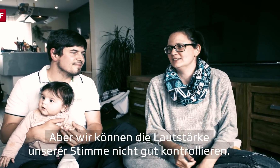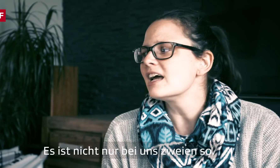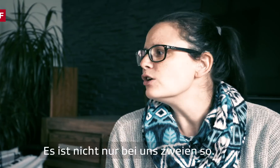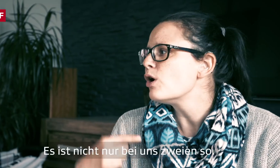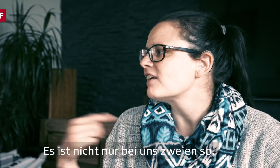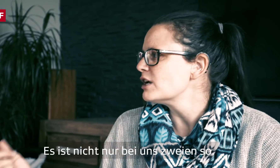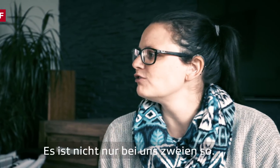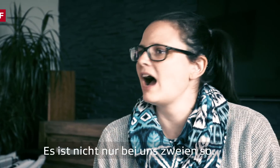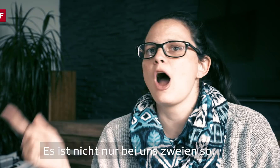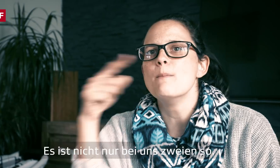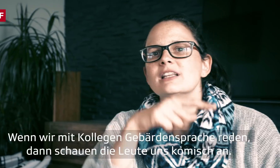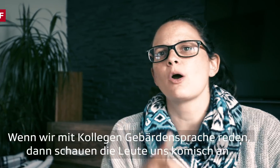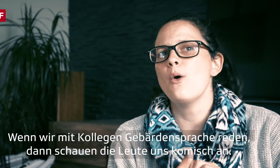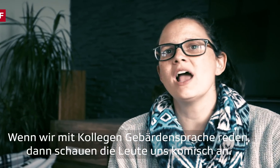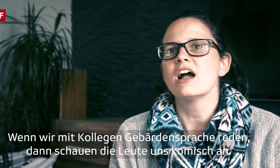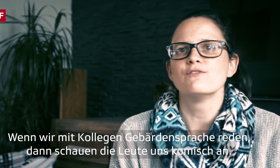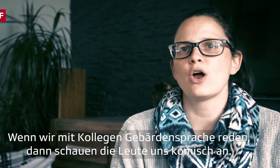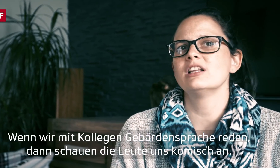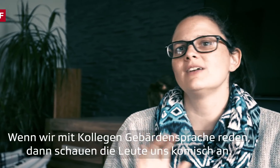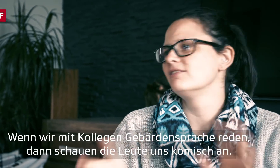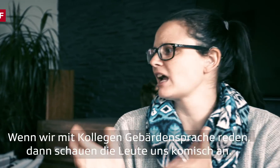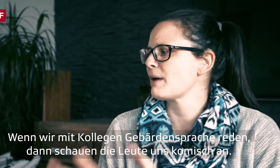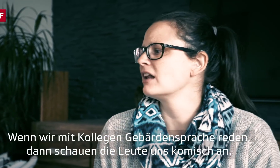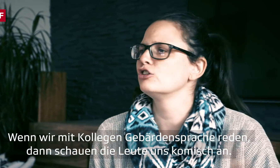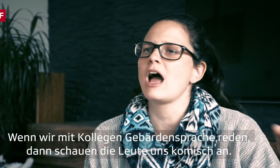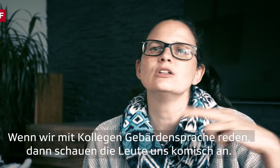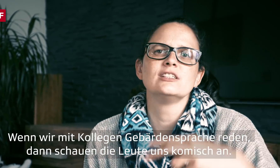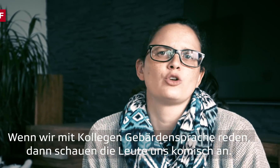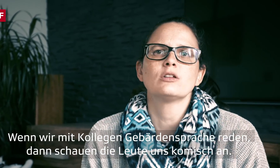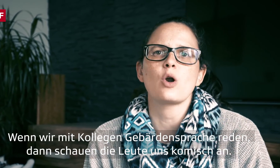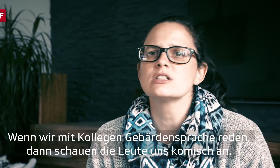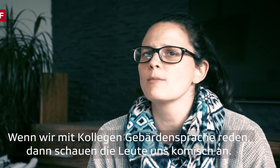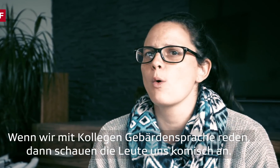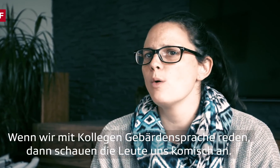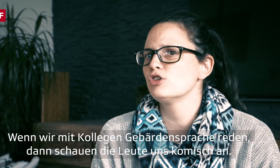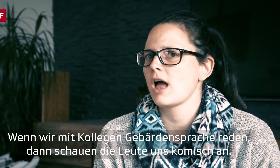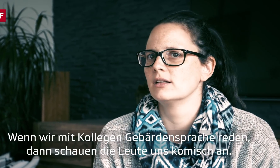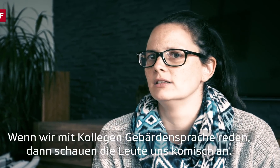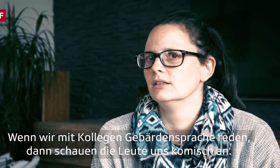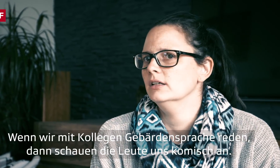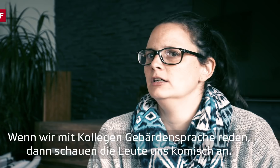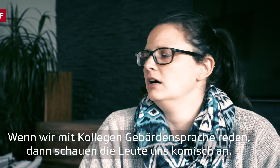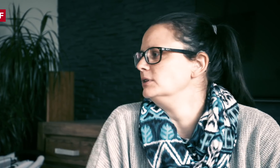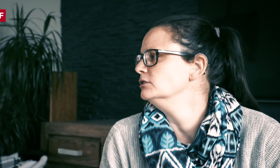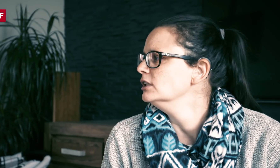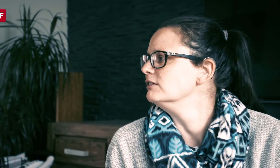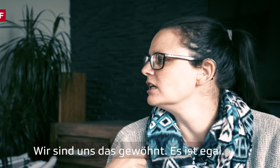Nicht nur ich, weil auch mit den Kollegen, Freunden, wenn ich gebärdlich schaue, die schauen trotzdem komisch an. Ich bin